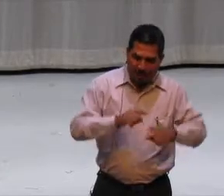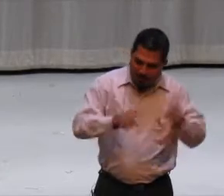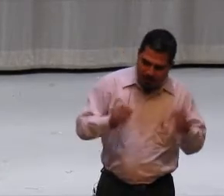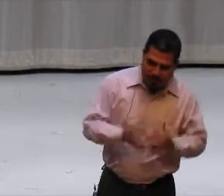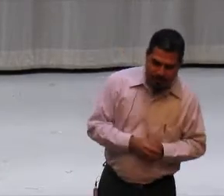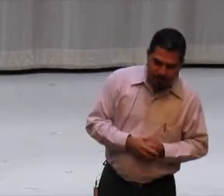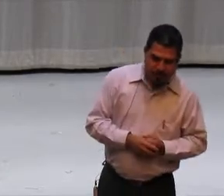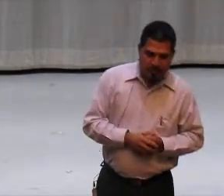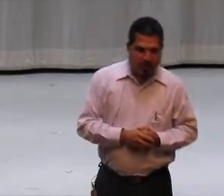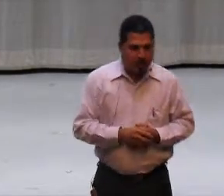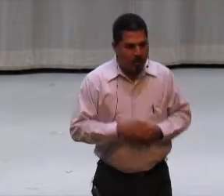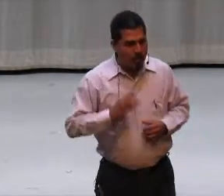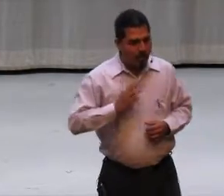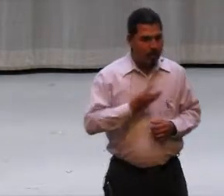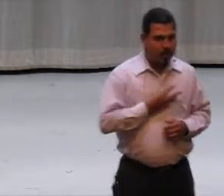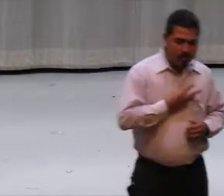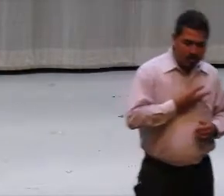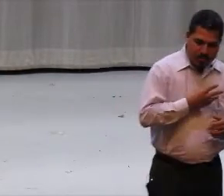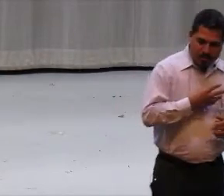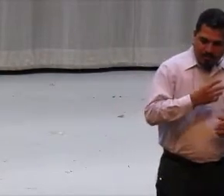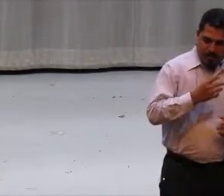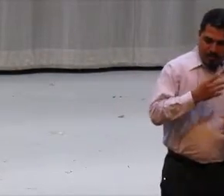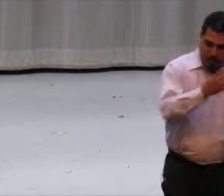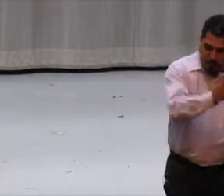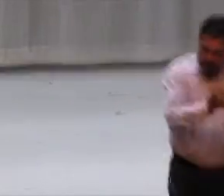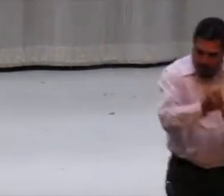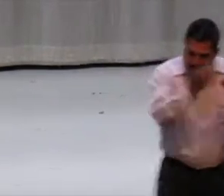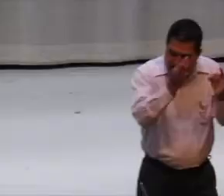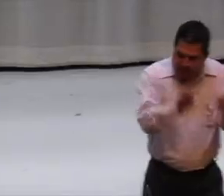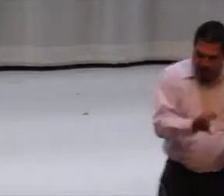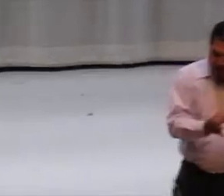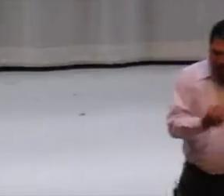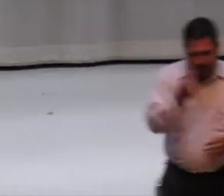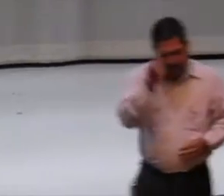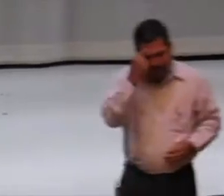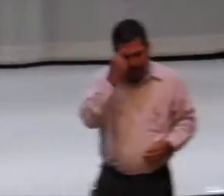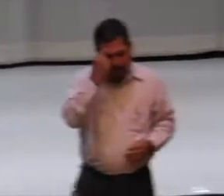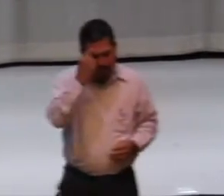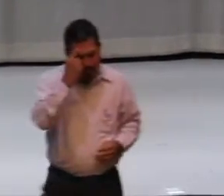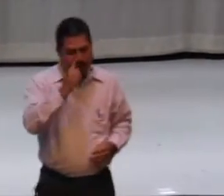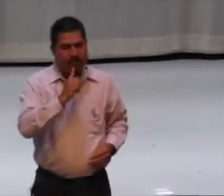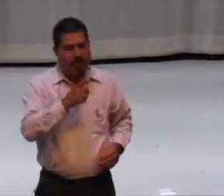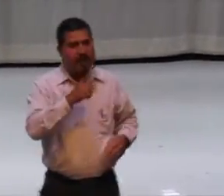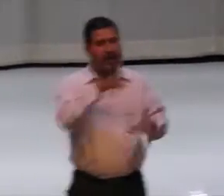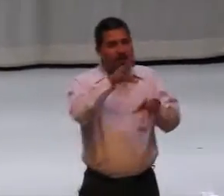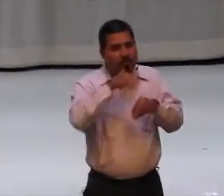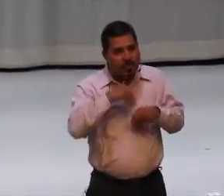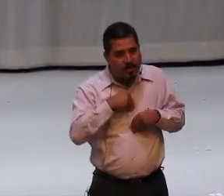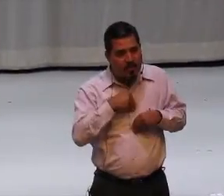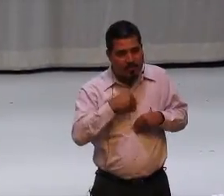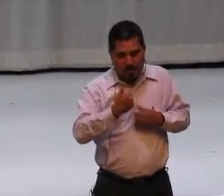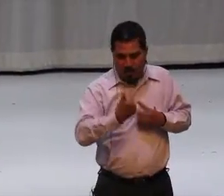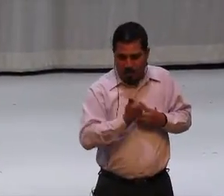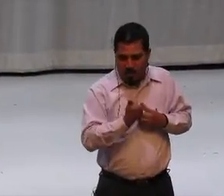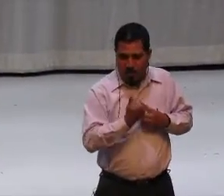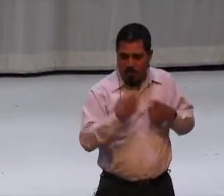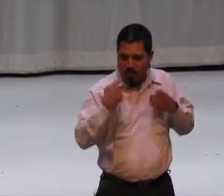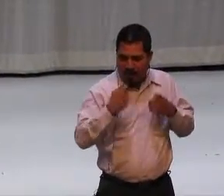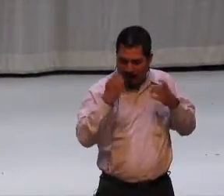Pero para nosotros tomamos una decisión y pensamos, de veras reconocemos que nosotros somos